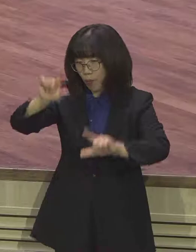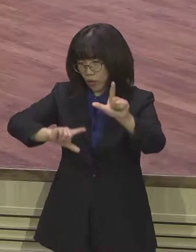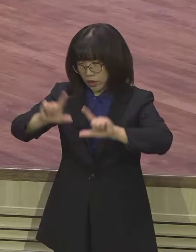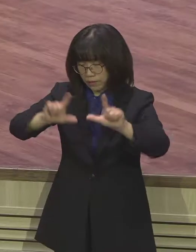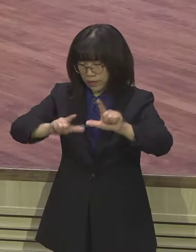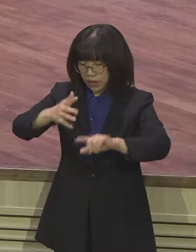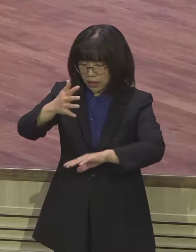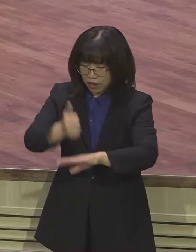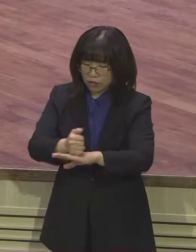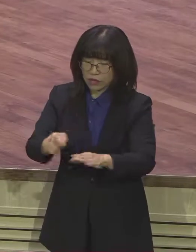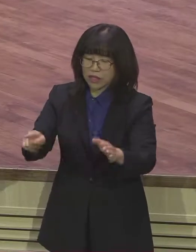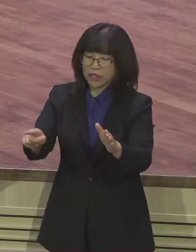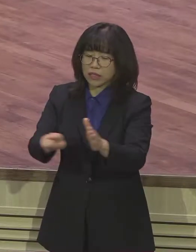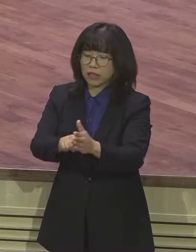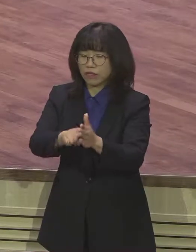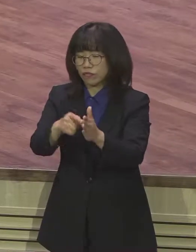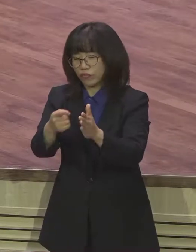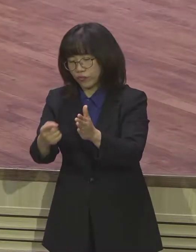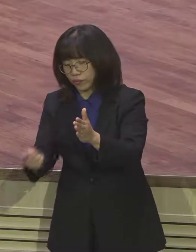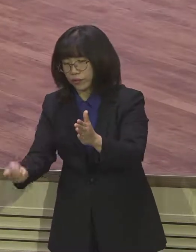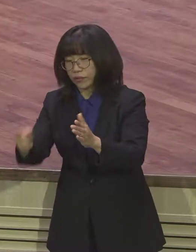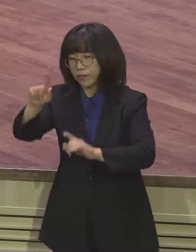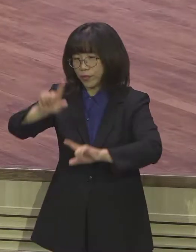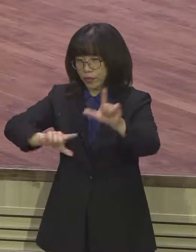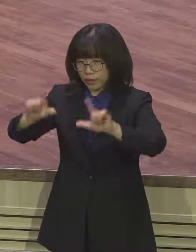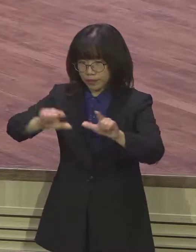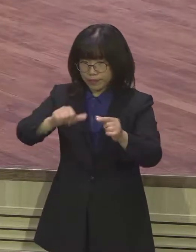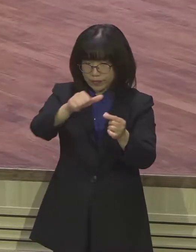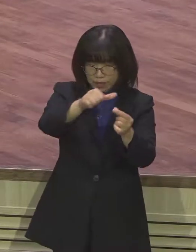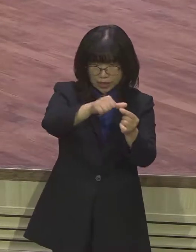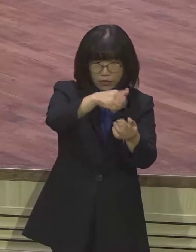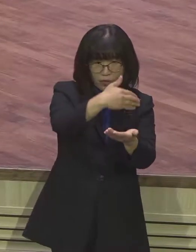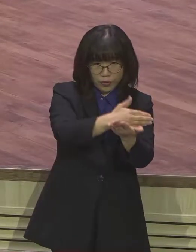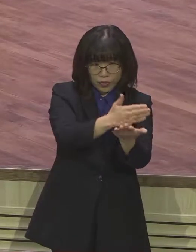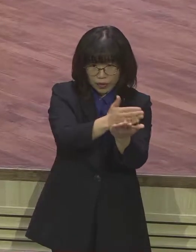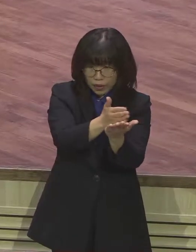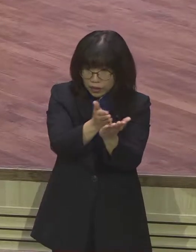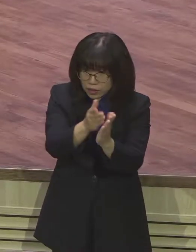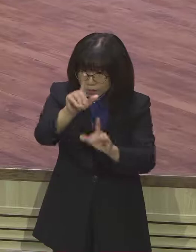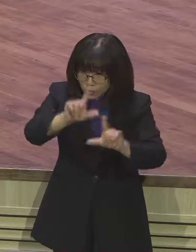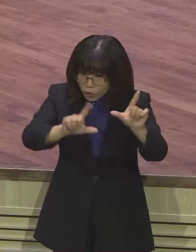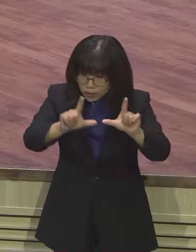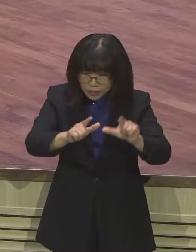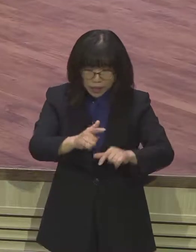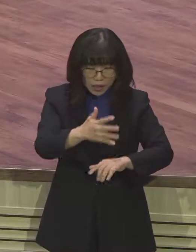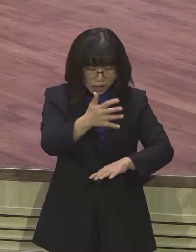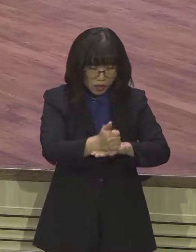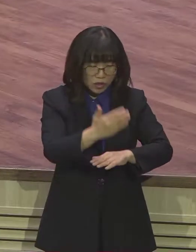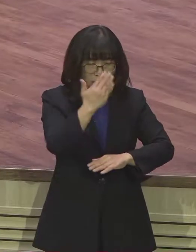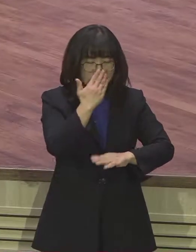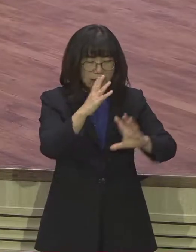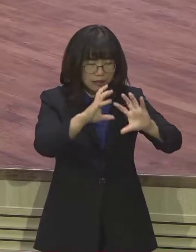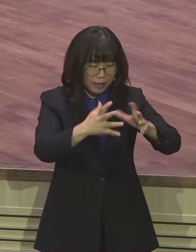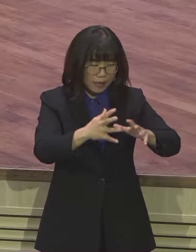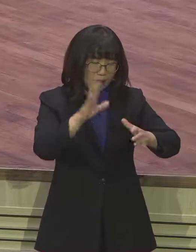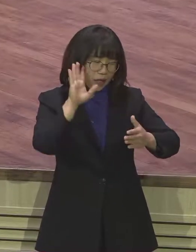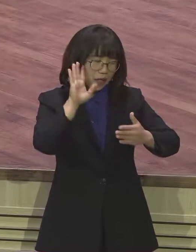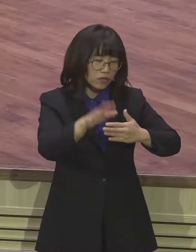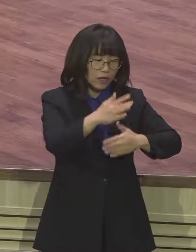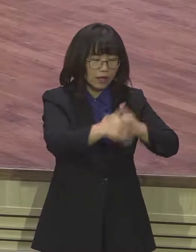붕괴를 의미하고 있습니다. 결국 이 5개의 환상은 이스라엘을 심판하겠다라는 하나님의 뜻을 전하고 있습니다.